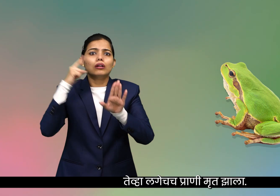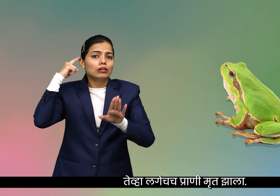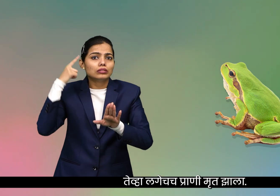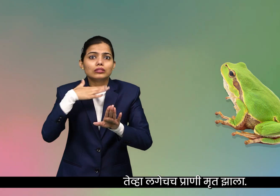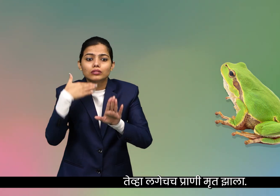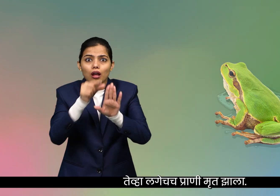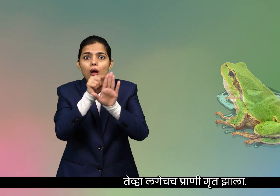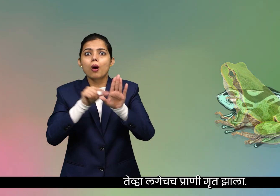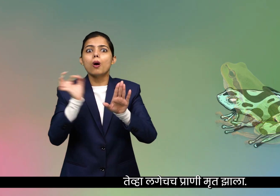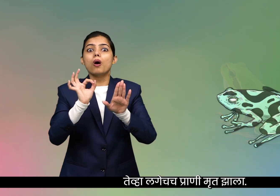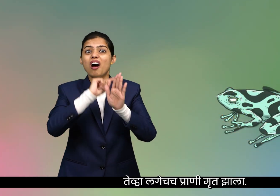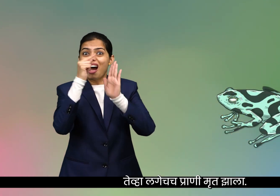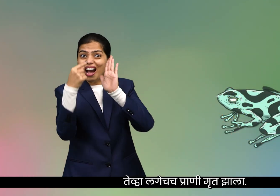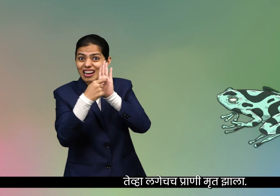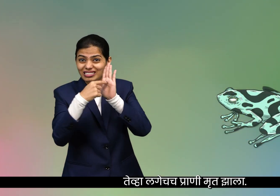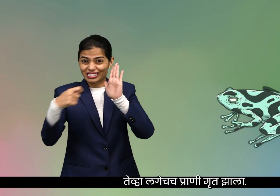तेव्हा लगेचच प्राणी मृत झाला.